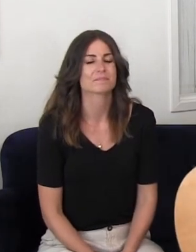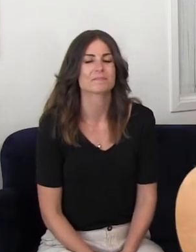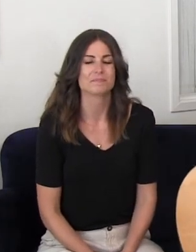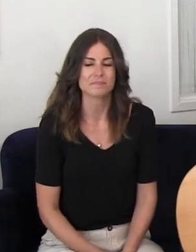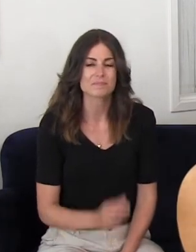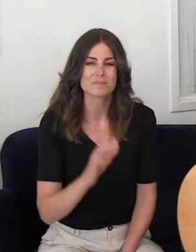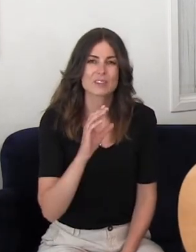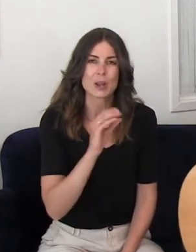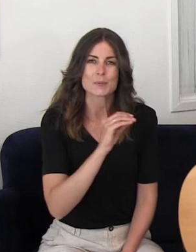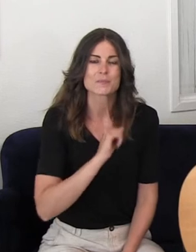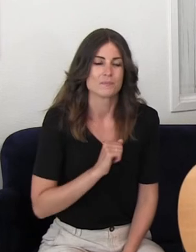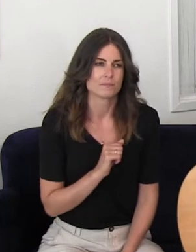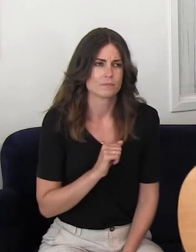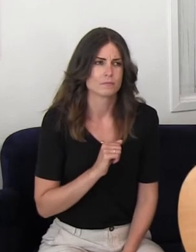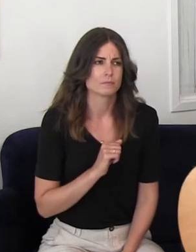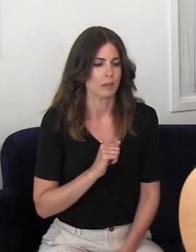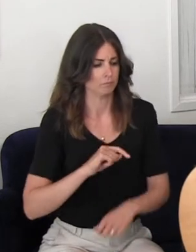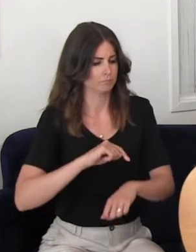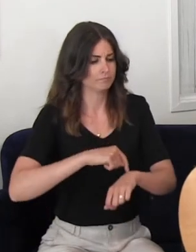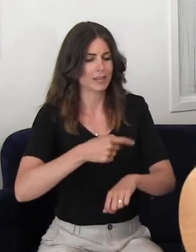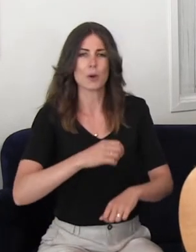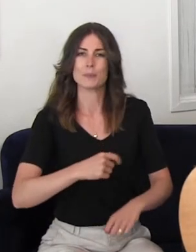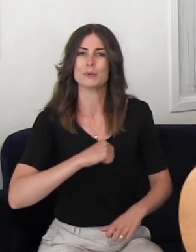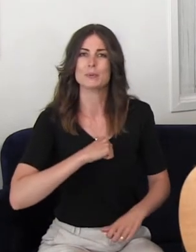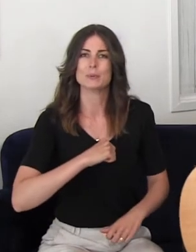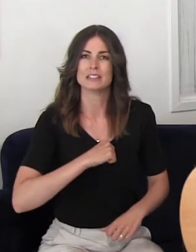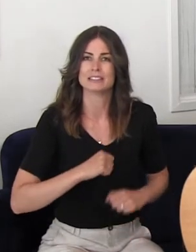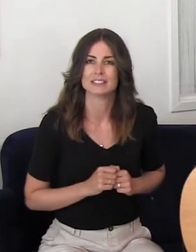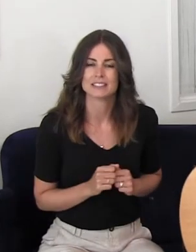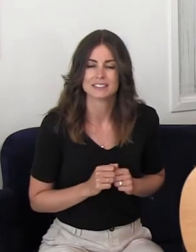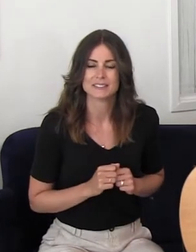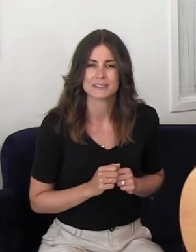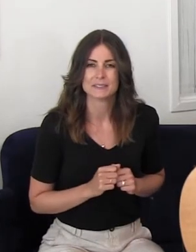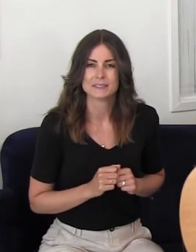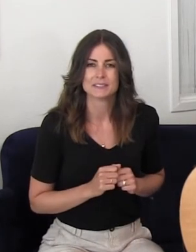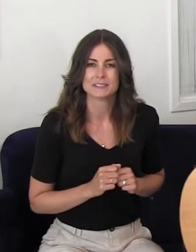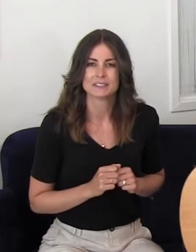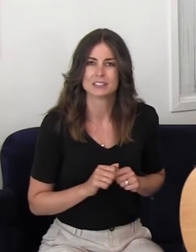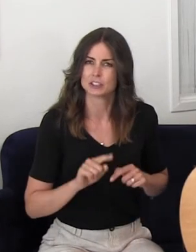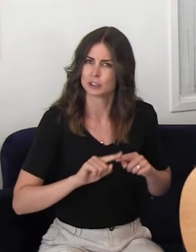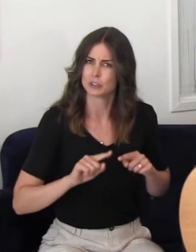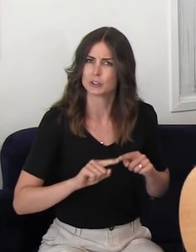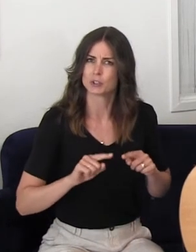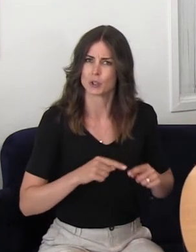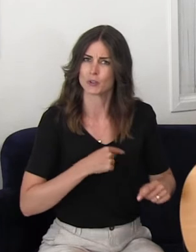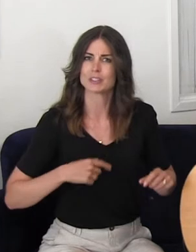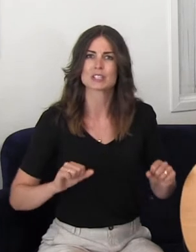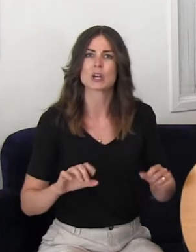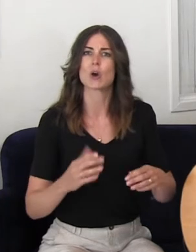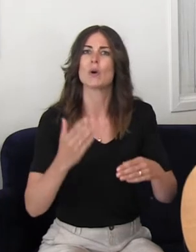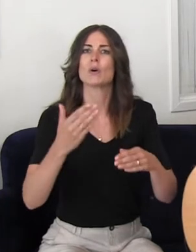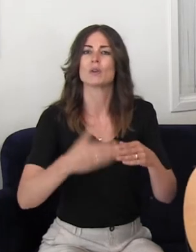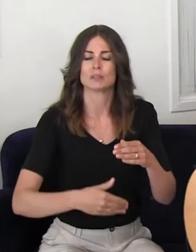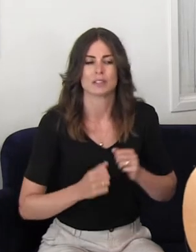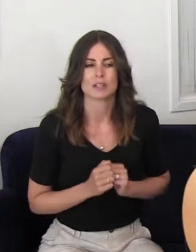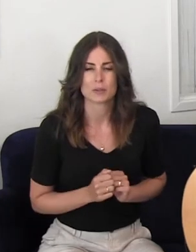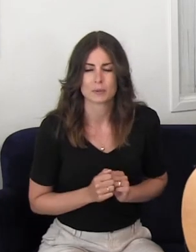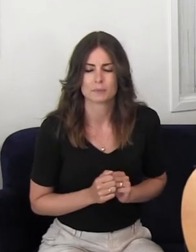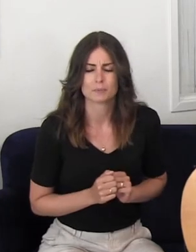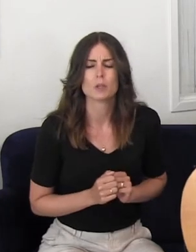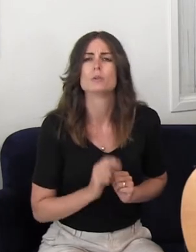Ja, tiden går fort när man har skoj. Det börjar bli dags för oss att tänka på att runda av här. Så nu ska det bli